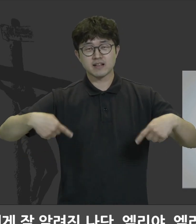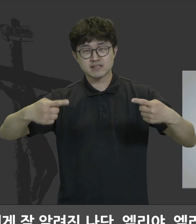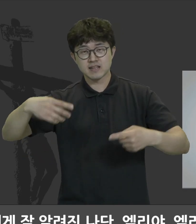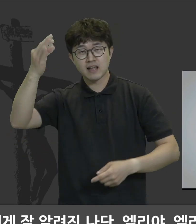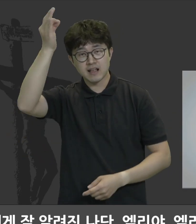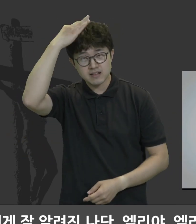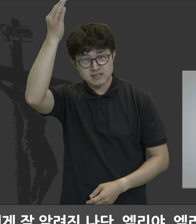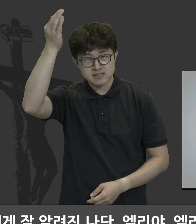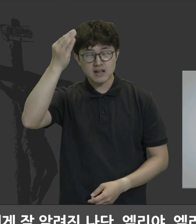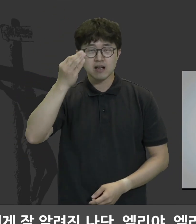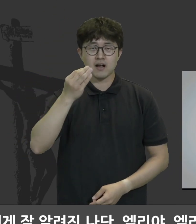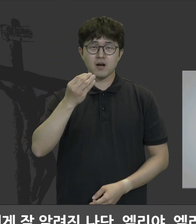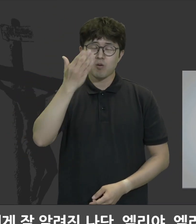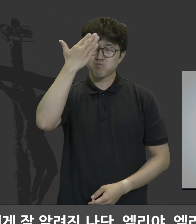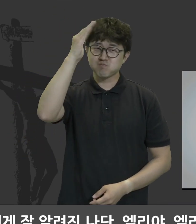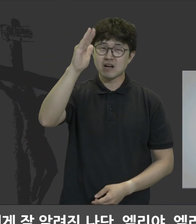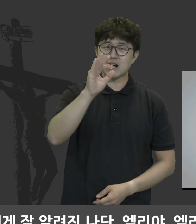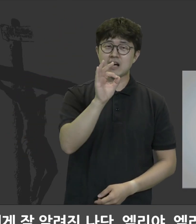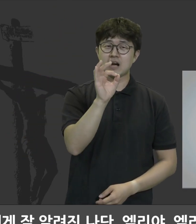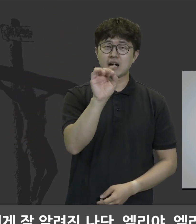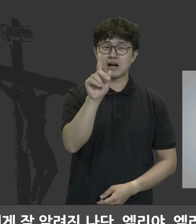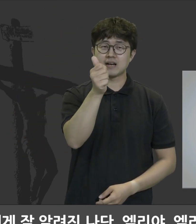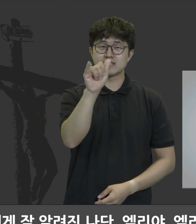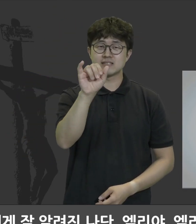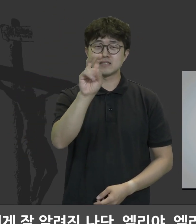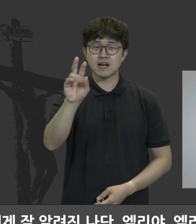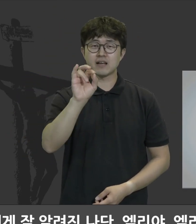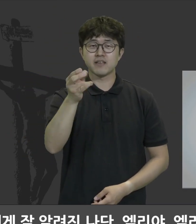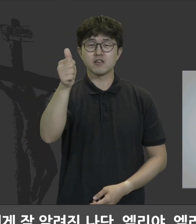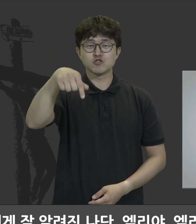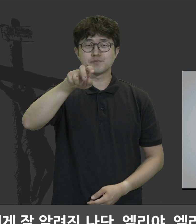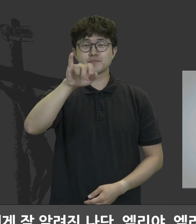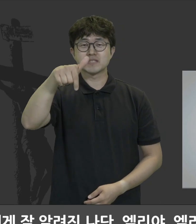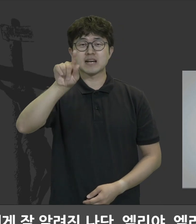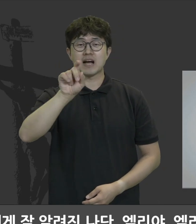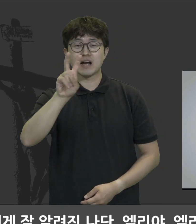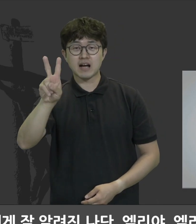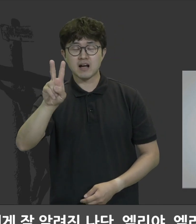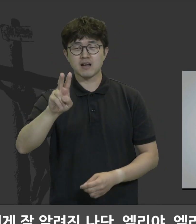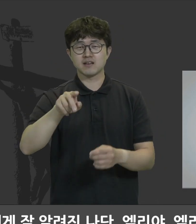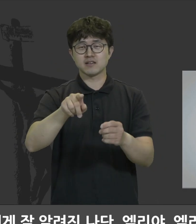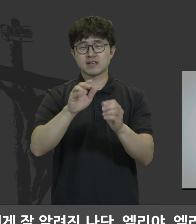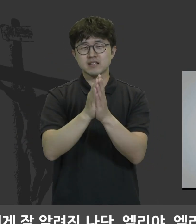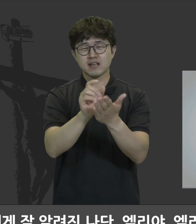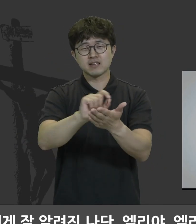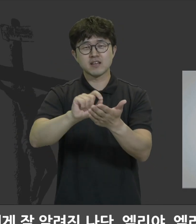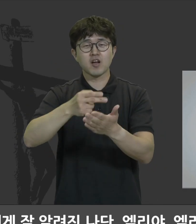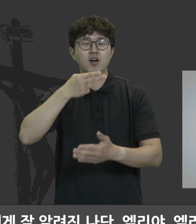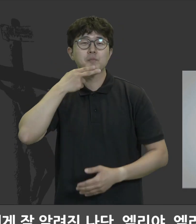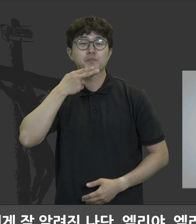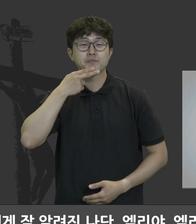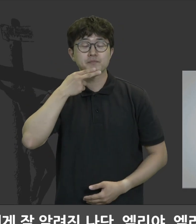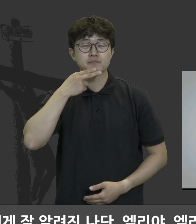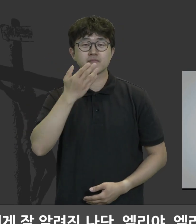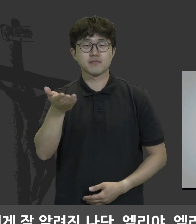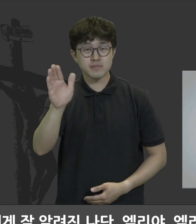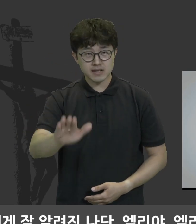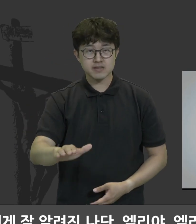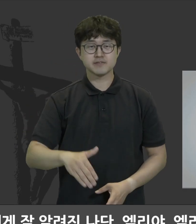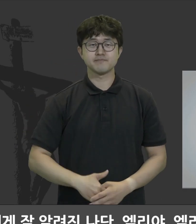엘리야, 엘리사부터 이름이 익숙하지 않은 아히야, 예후, 미가야 등 선지서를 기록하진 않았지만